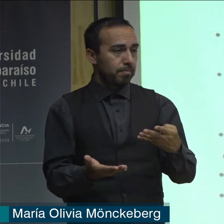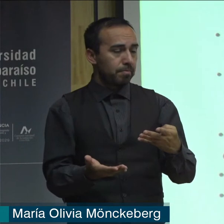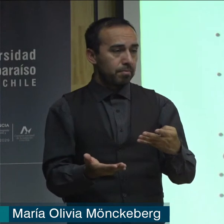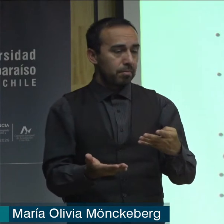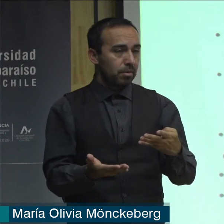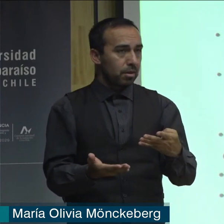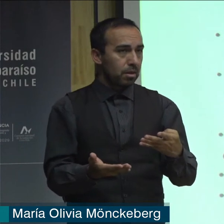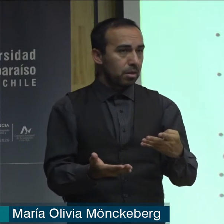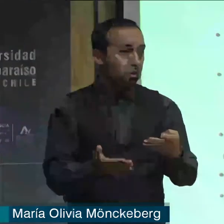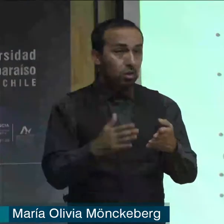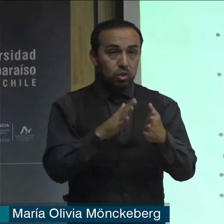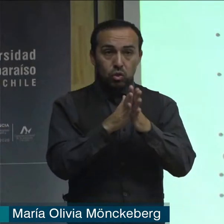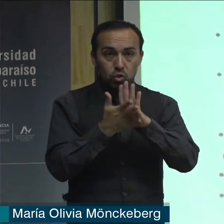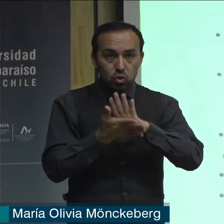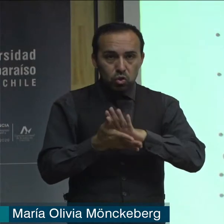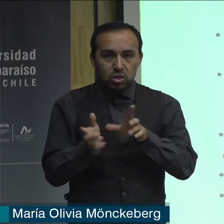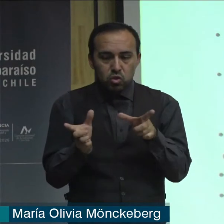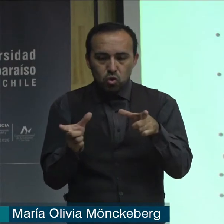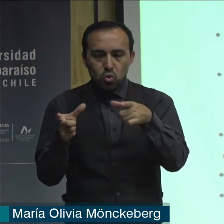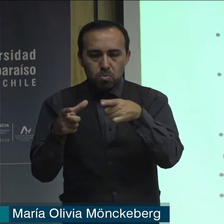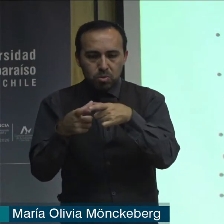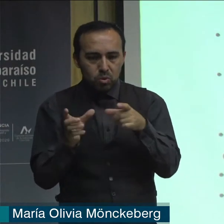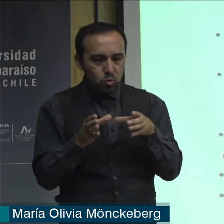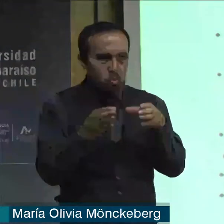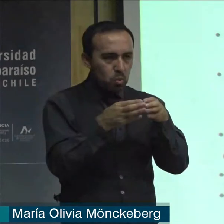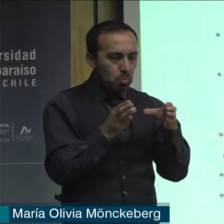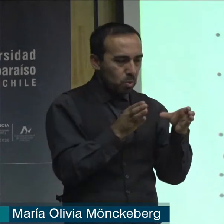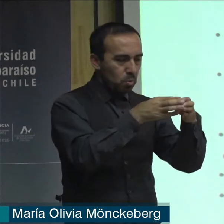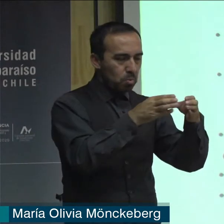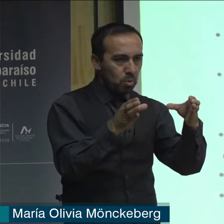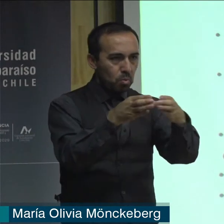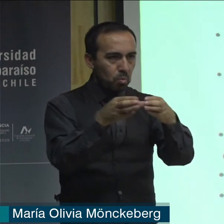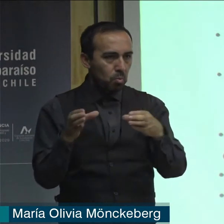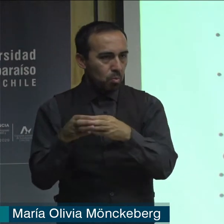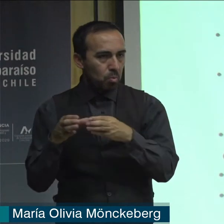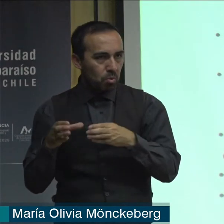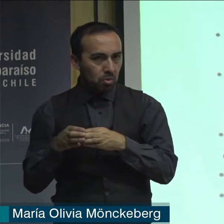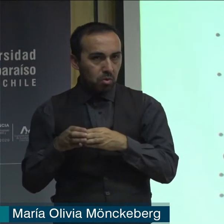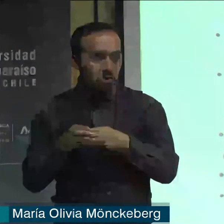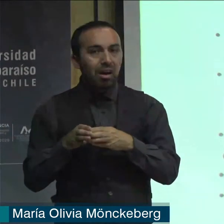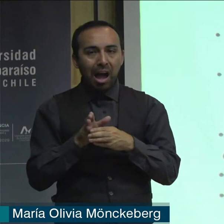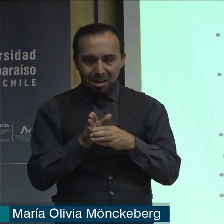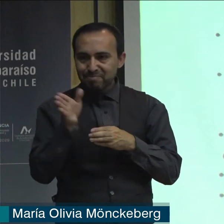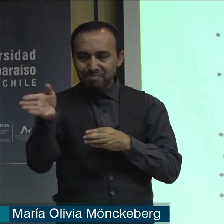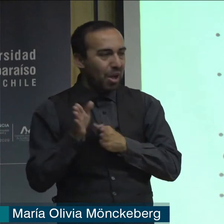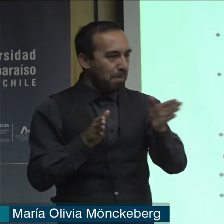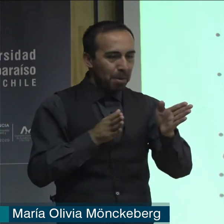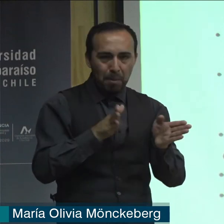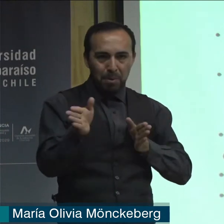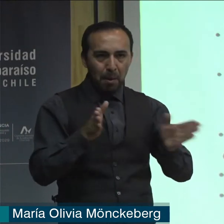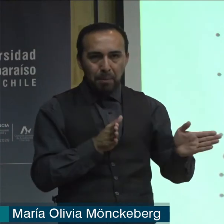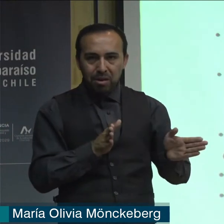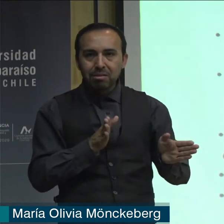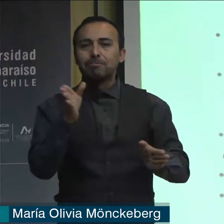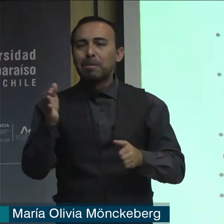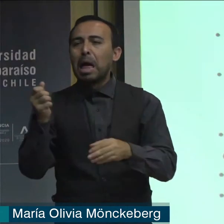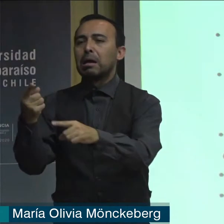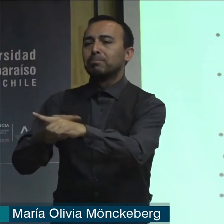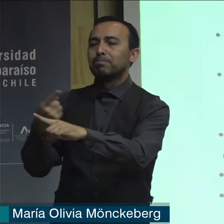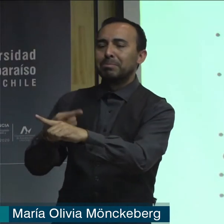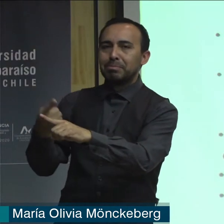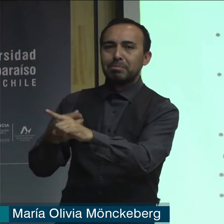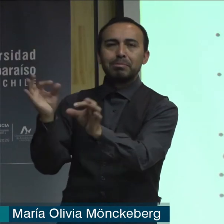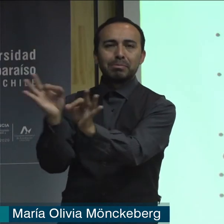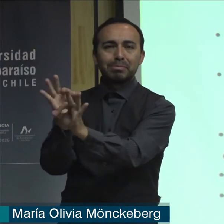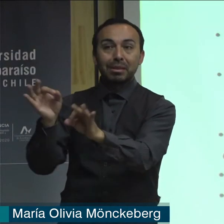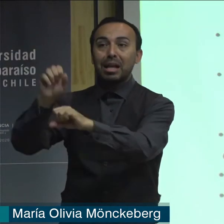todos estos formaban comisiones también a que integraban y trataban de hacer lo suyo